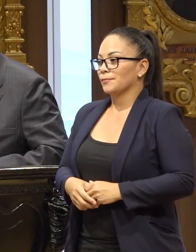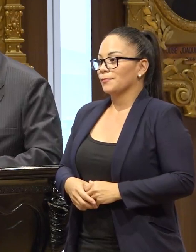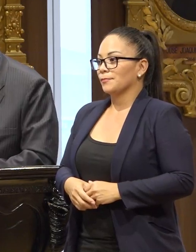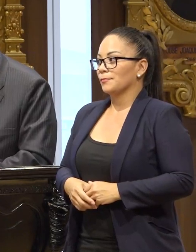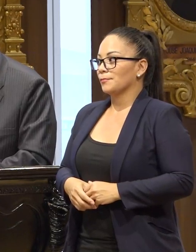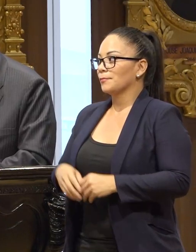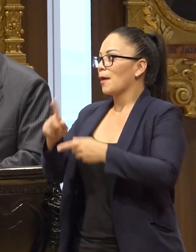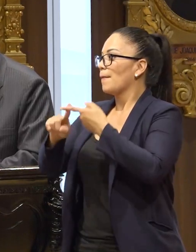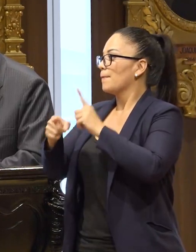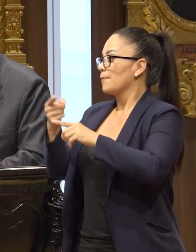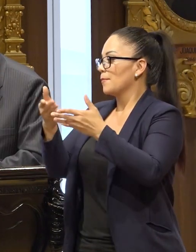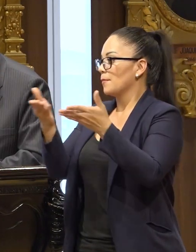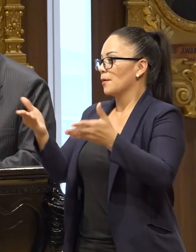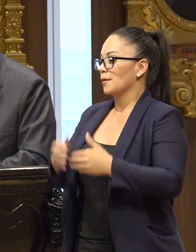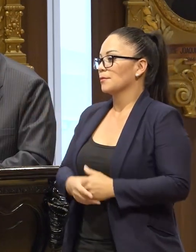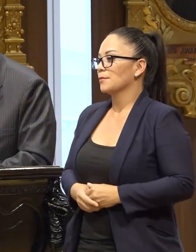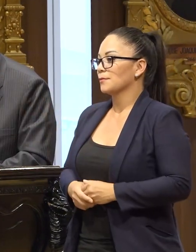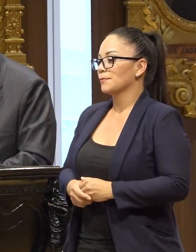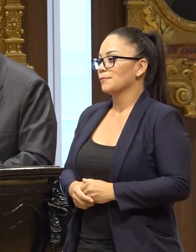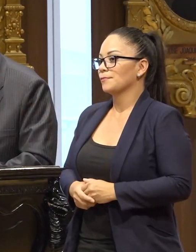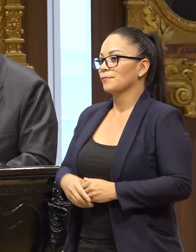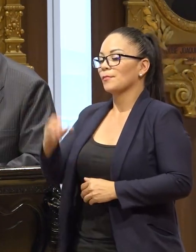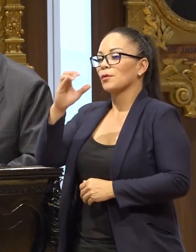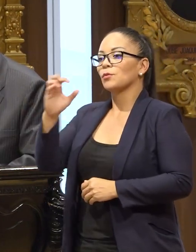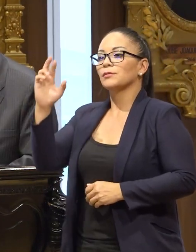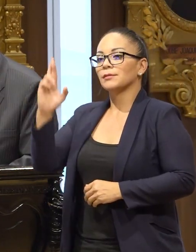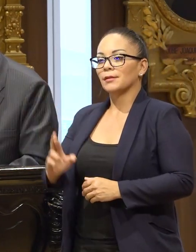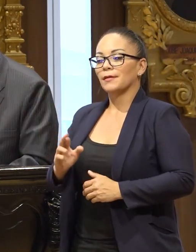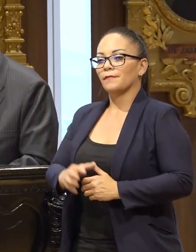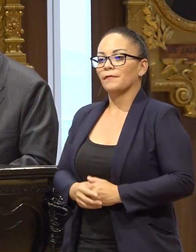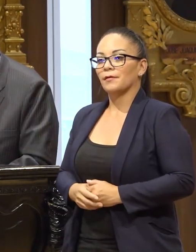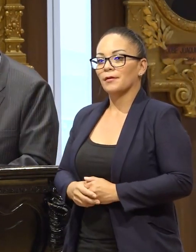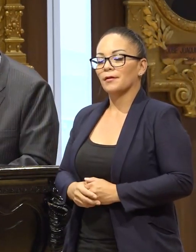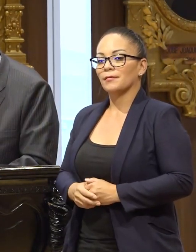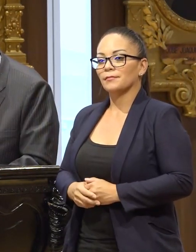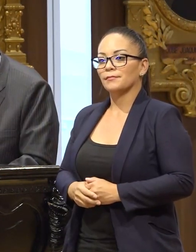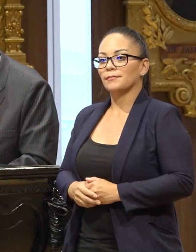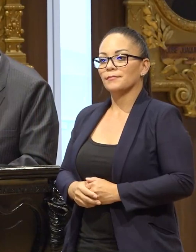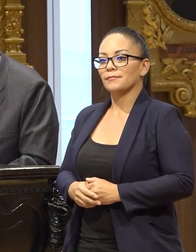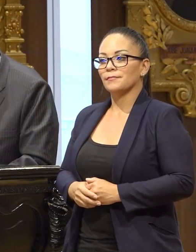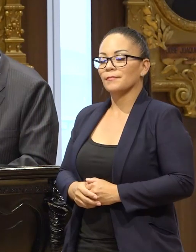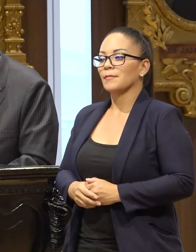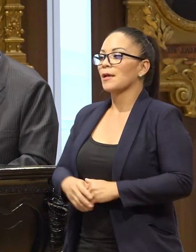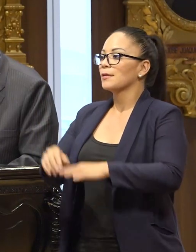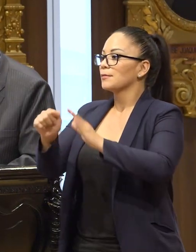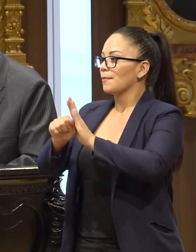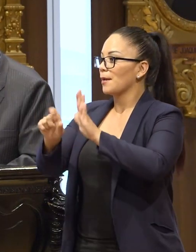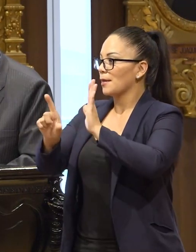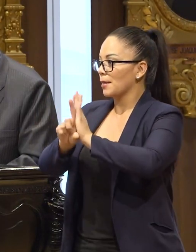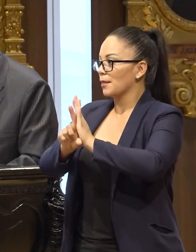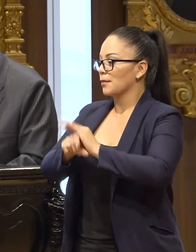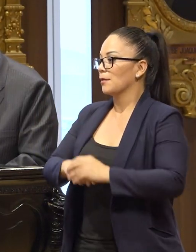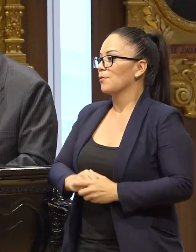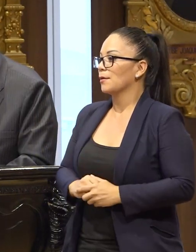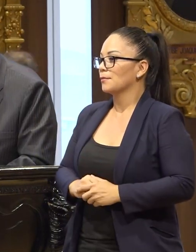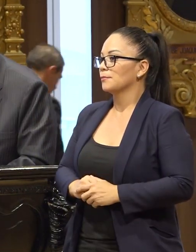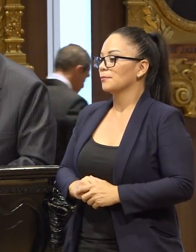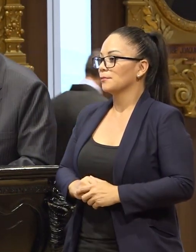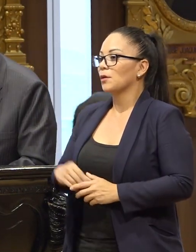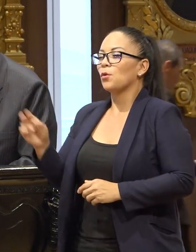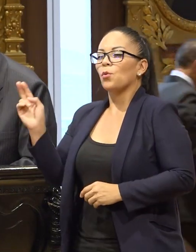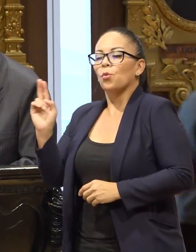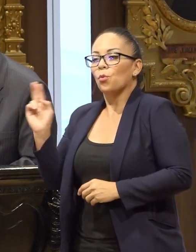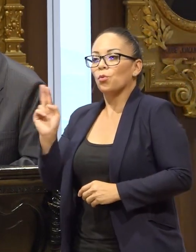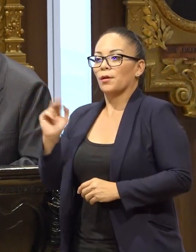Amigas y amigos, Costa Rica y la Asamblea Legislativa están